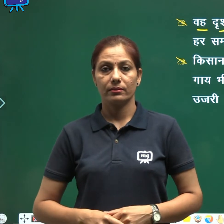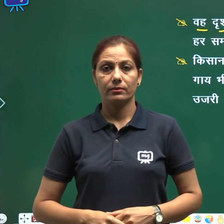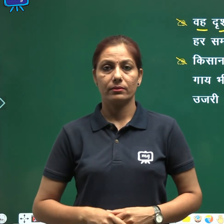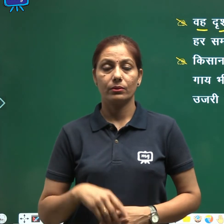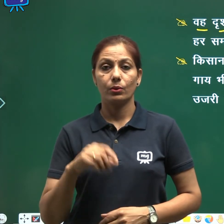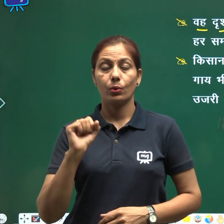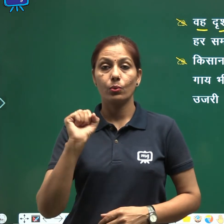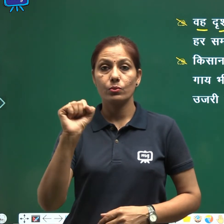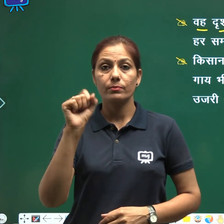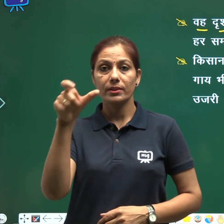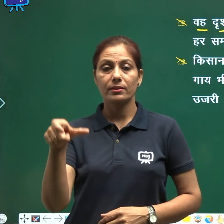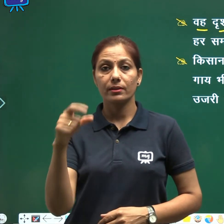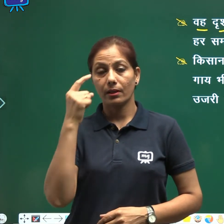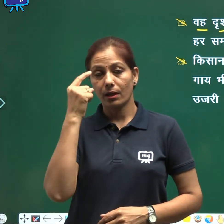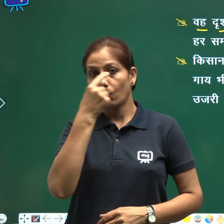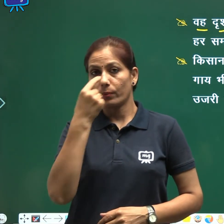उसकी आंखों में